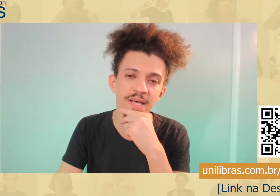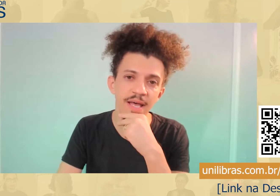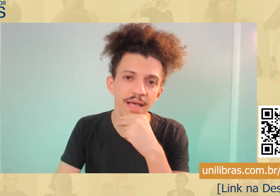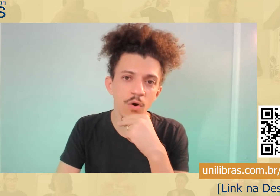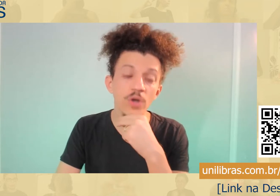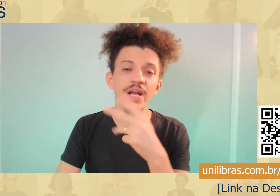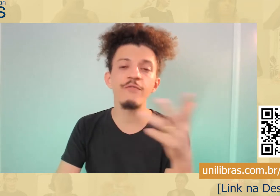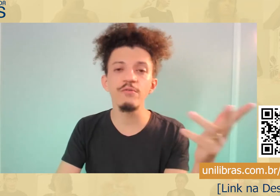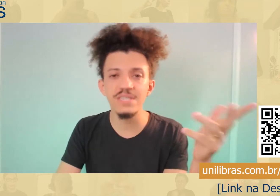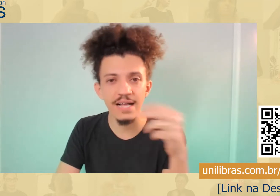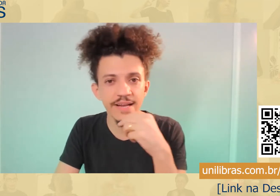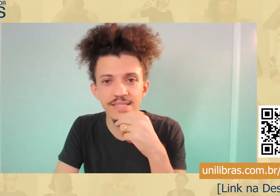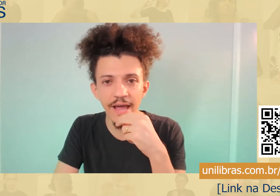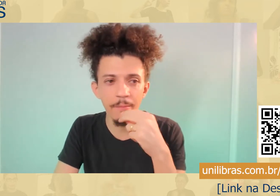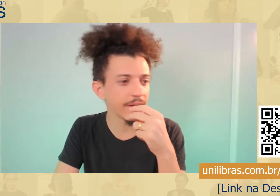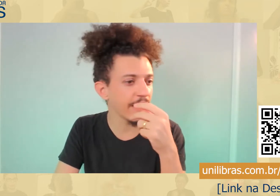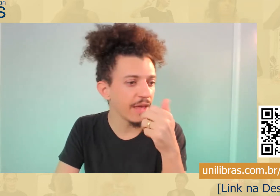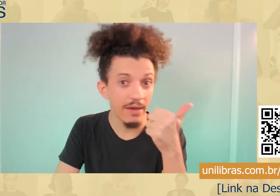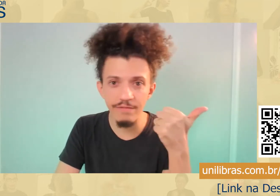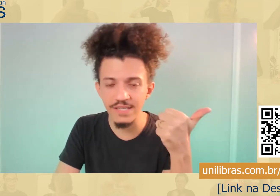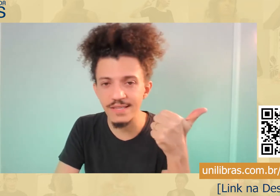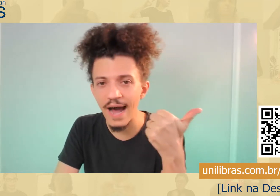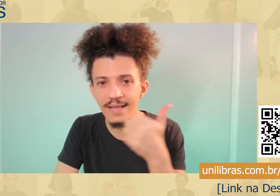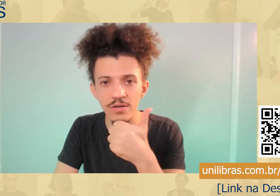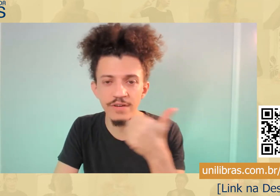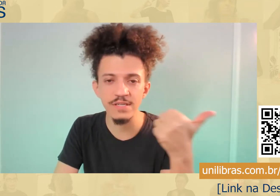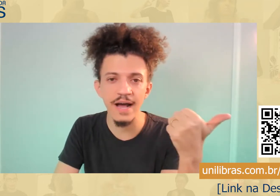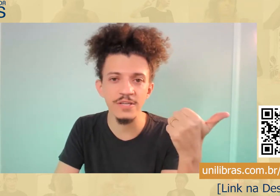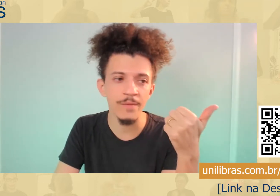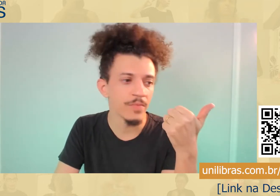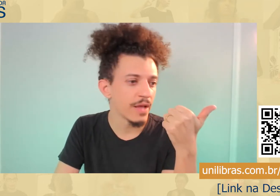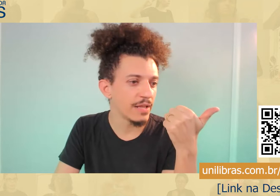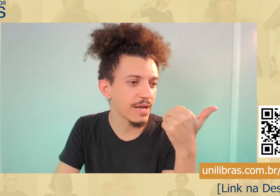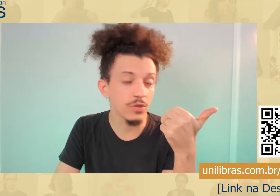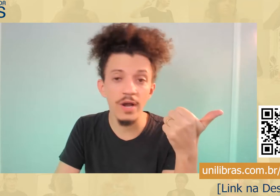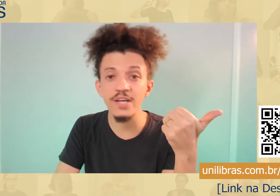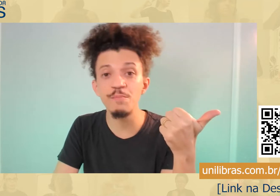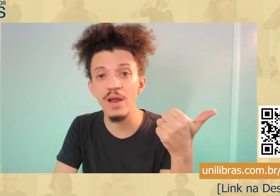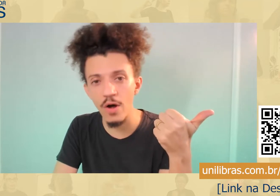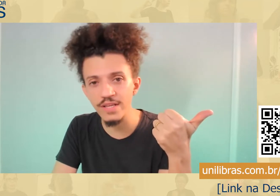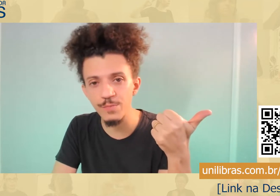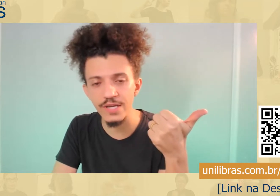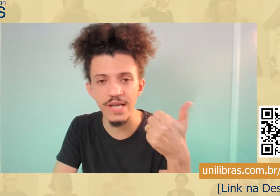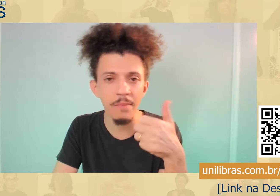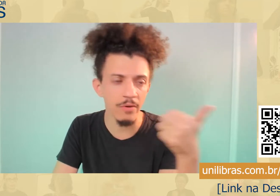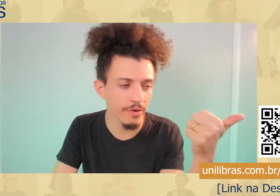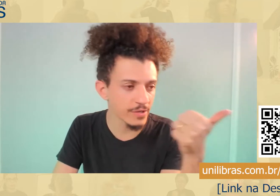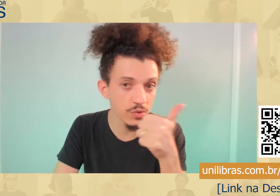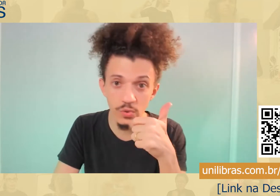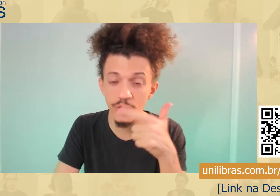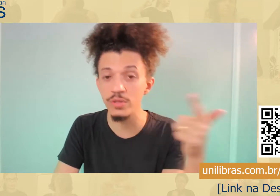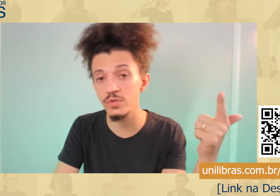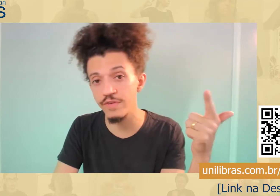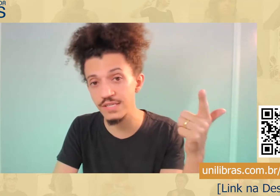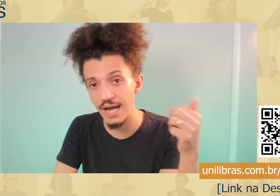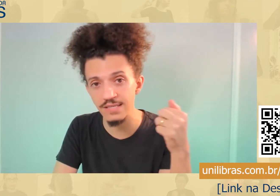país. Onde ela foi usada nessa época, né? Em universidades, a Universidade Católica de Pelotas, por exemplo, lá no Rio Grande do